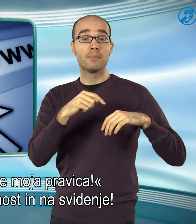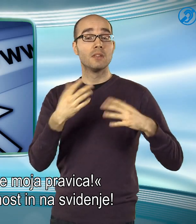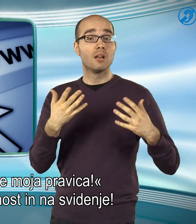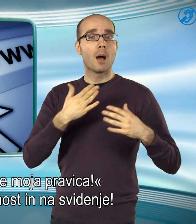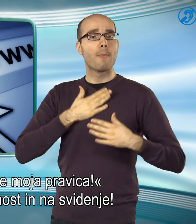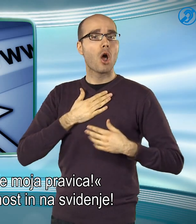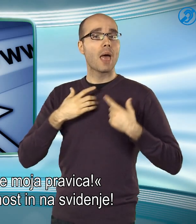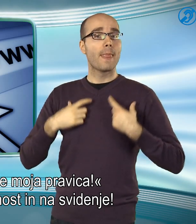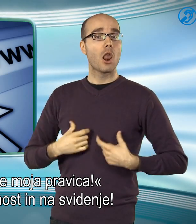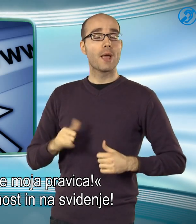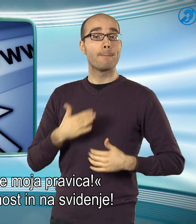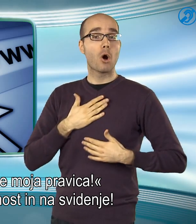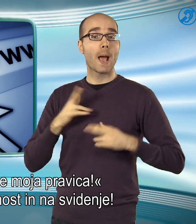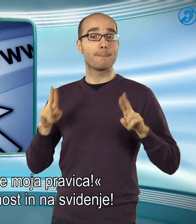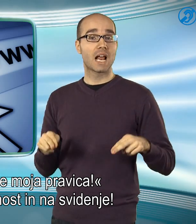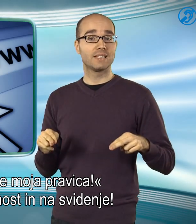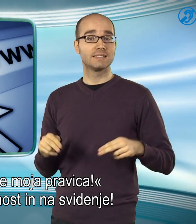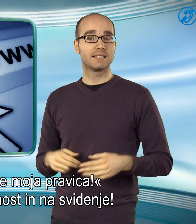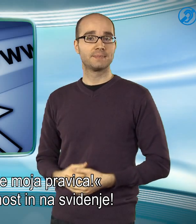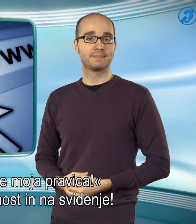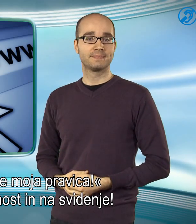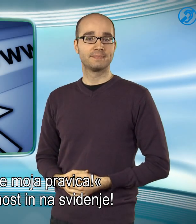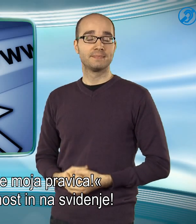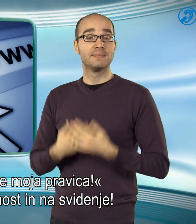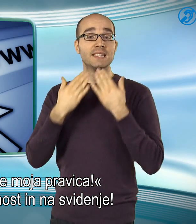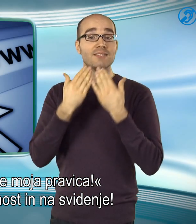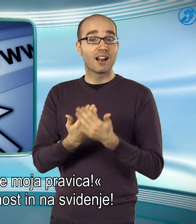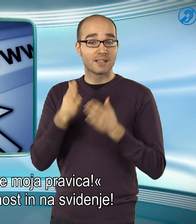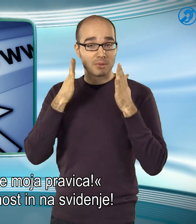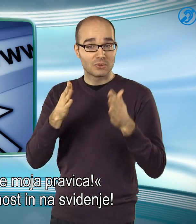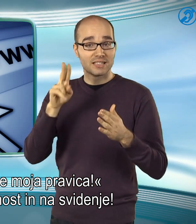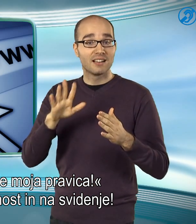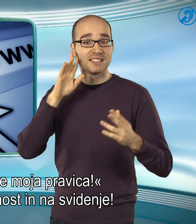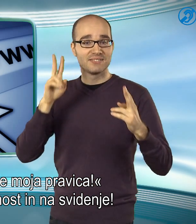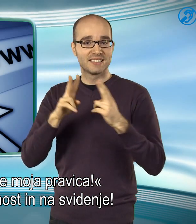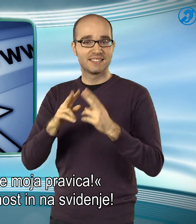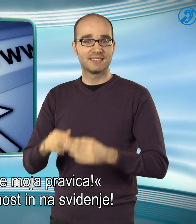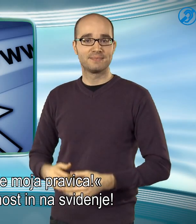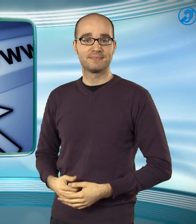In moje telo je moja pravica. Hvala za pozornost in nasvidenje.